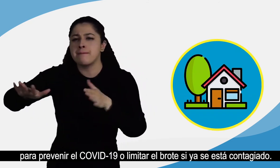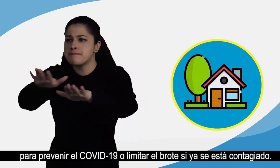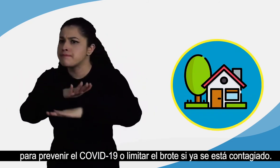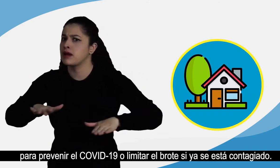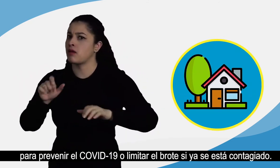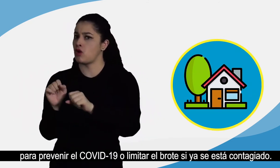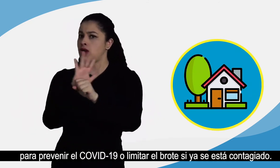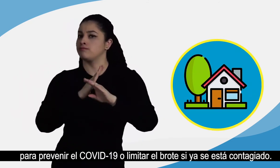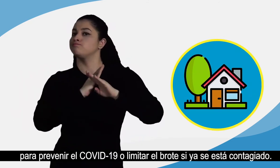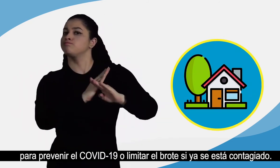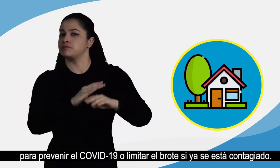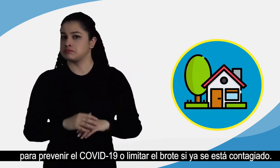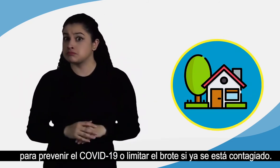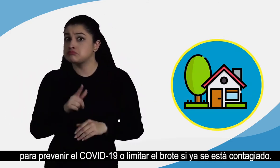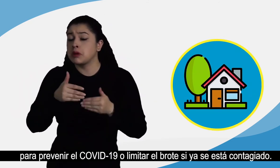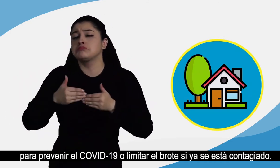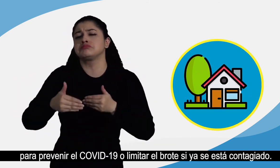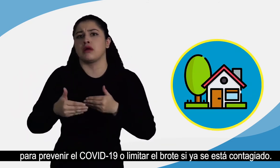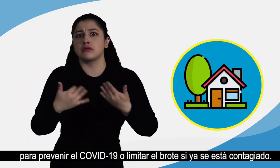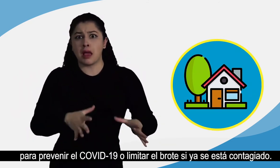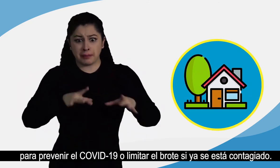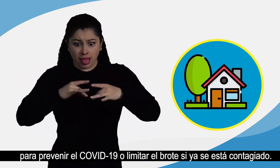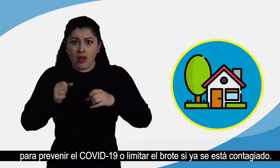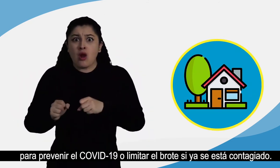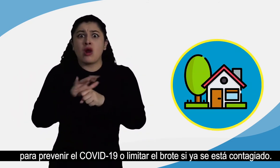prevenir el COVID-19 o limitar el brote si ya está contagiado